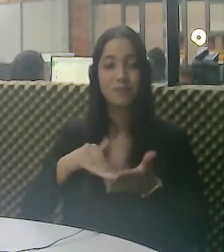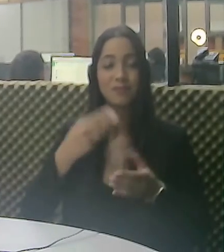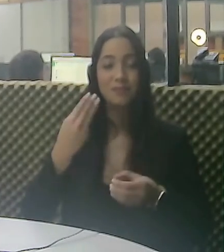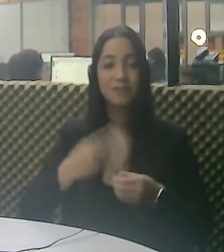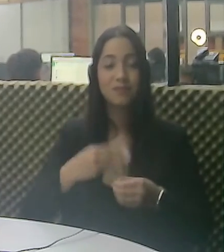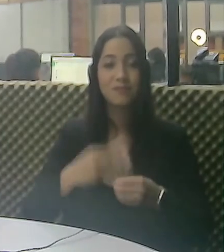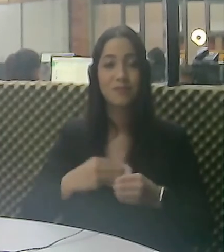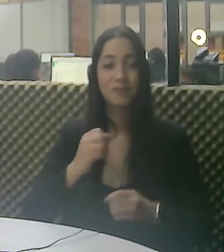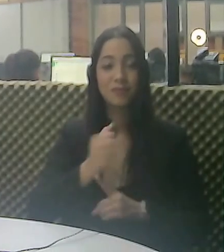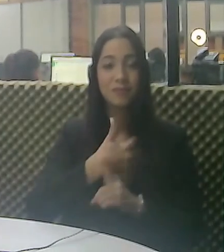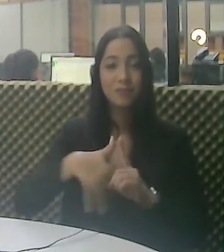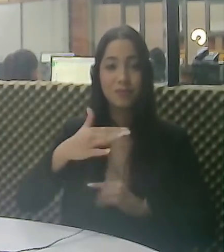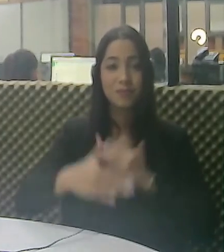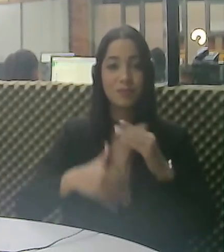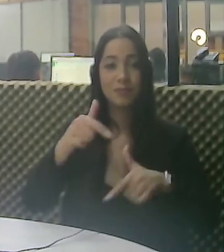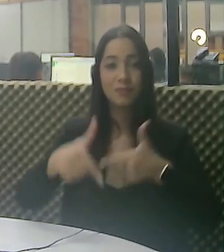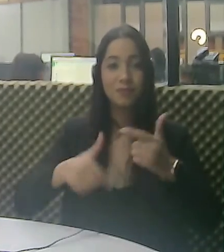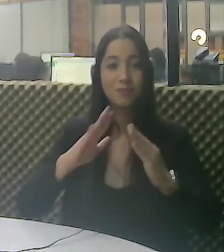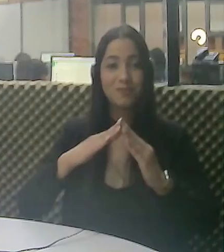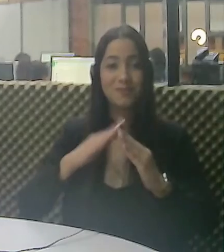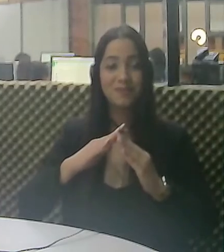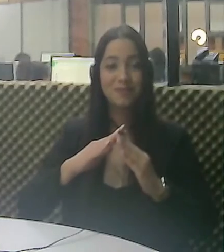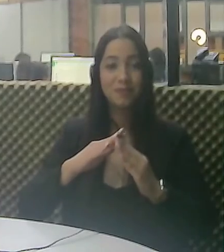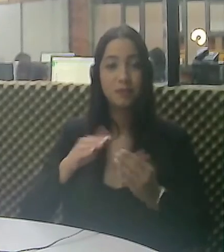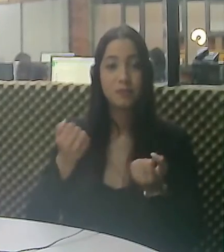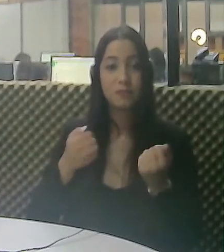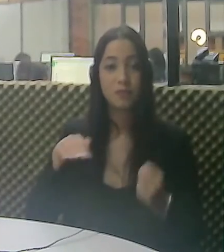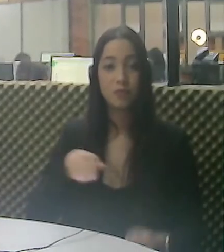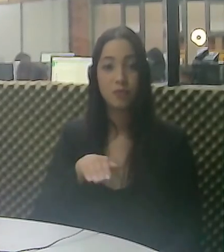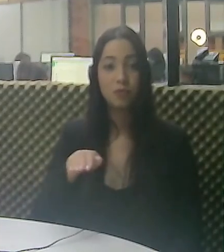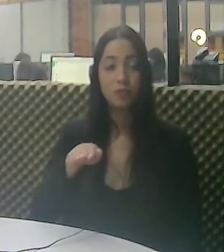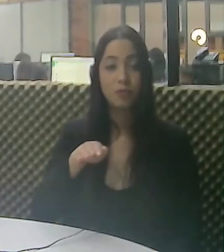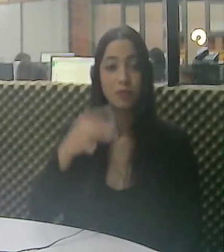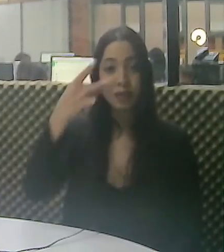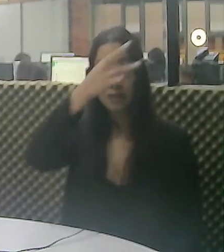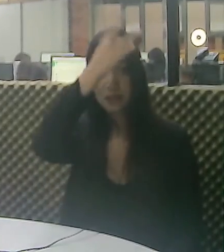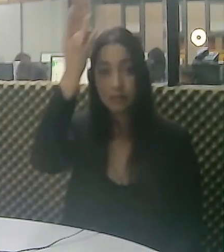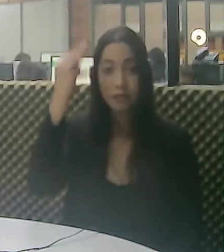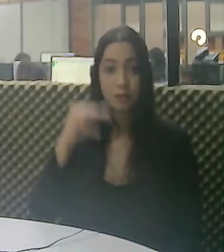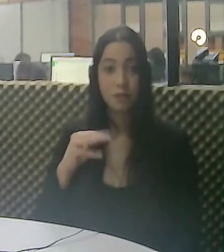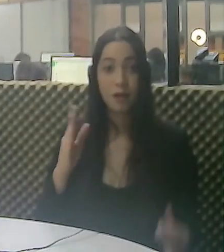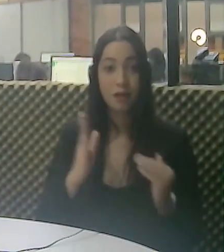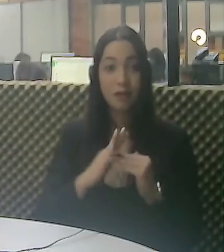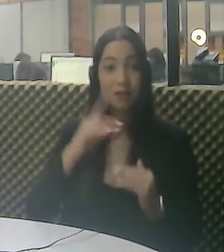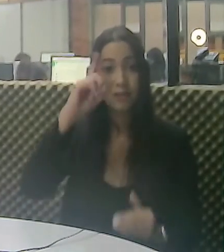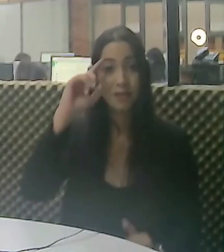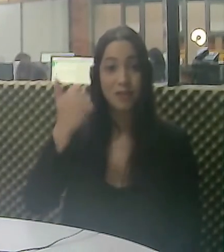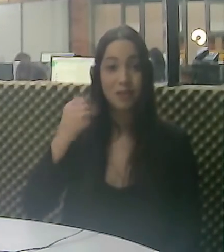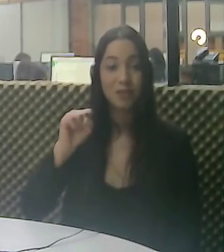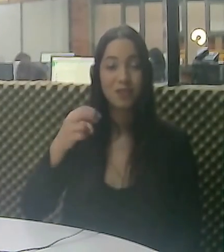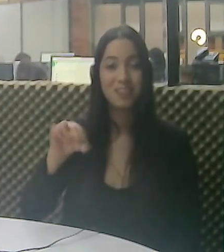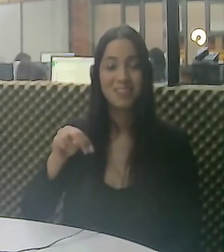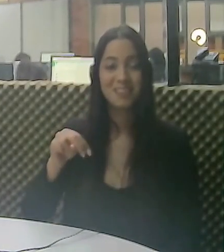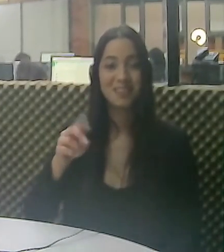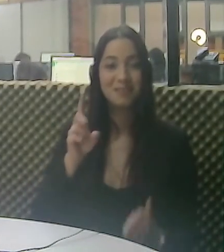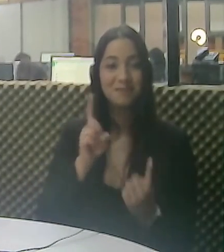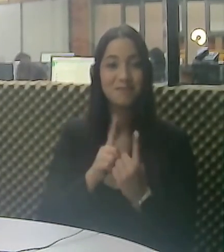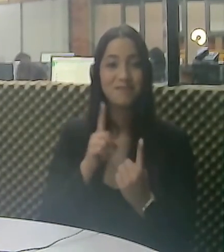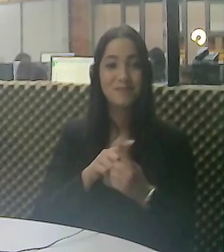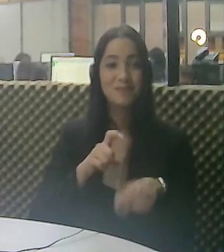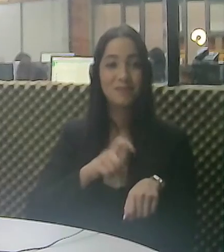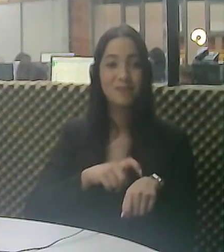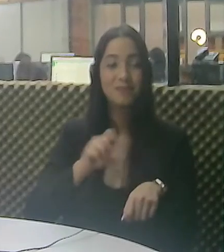Desenvolvimento Social trabalha e habitação estacionará no bairro Santa Mônica até o dia 18 de novembro o atendimento